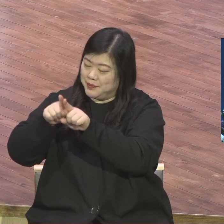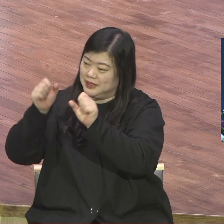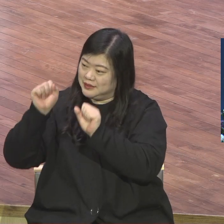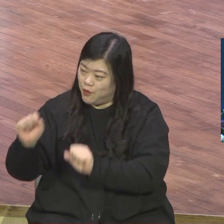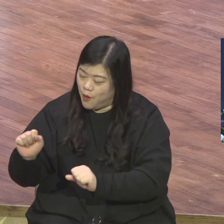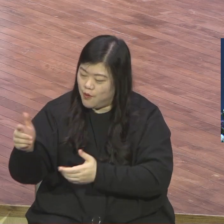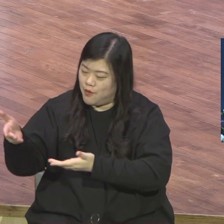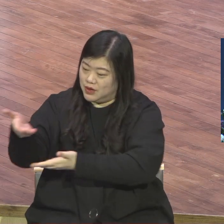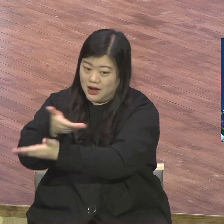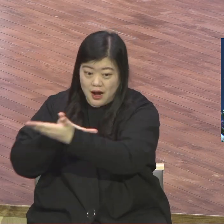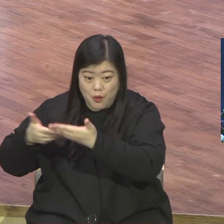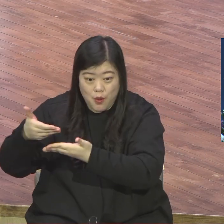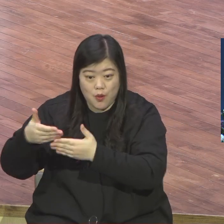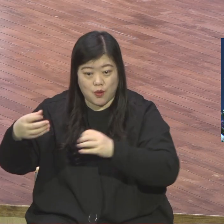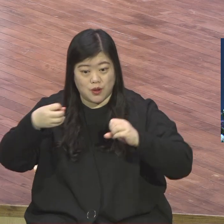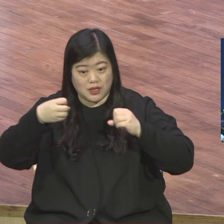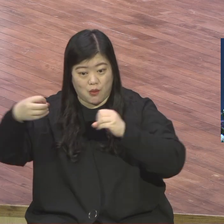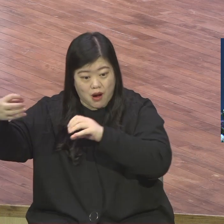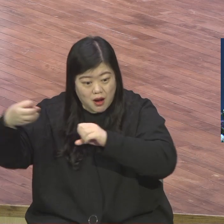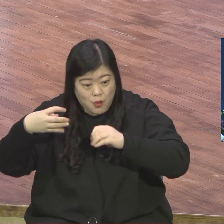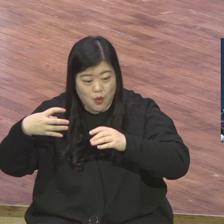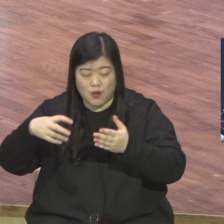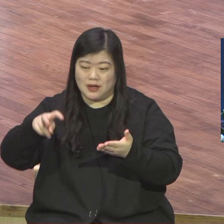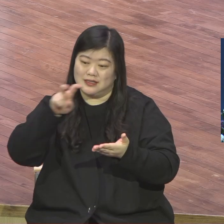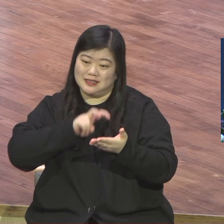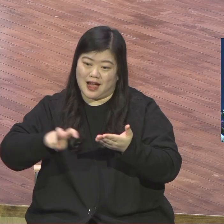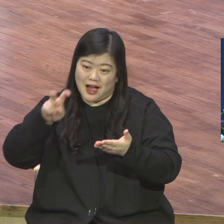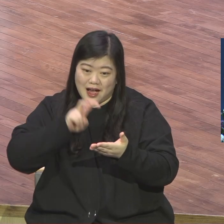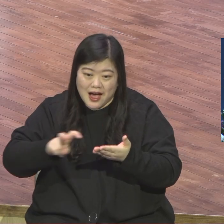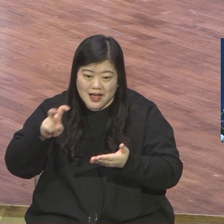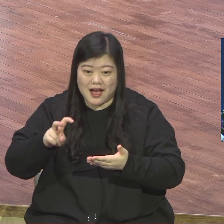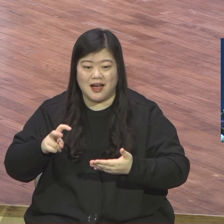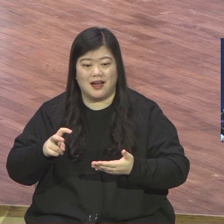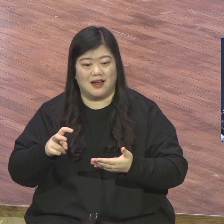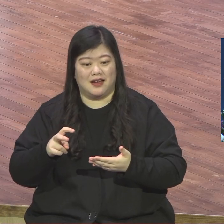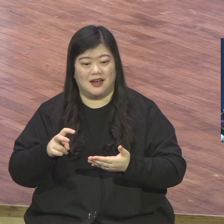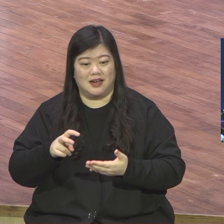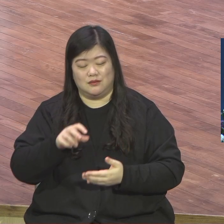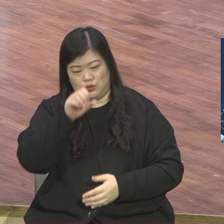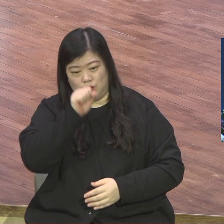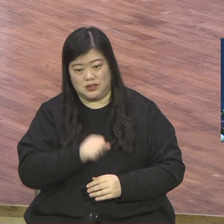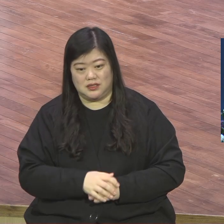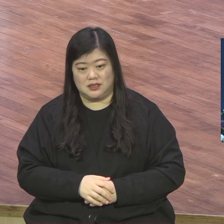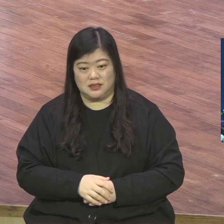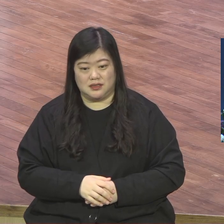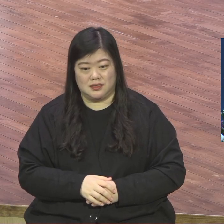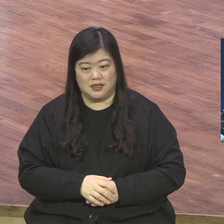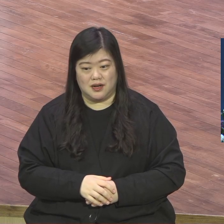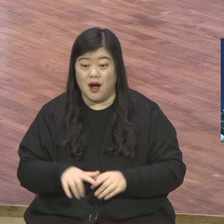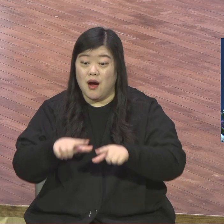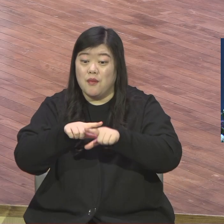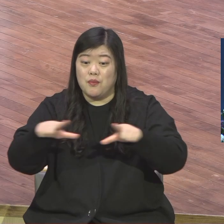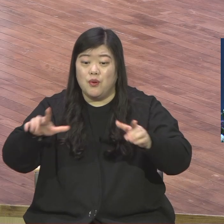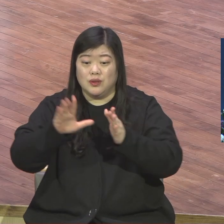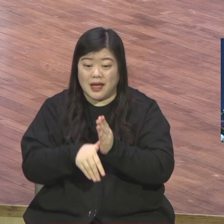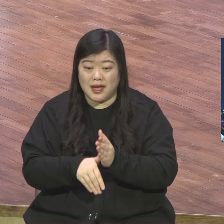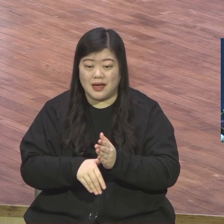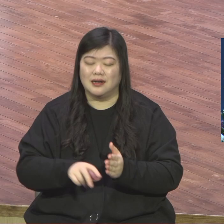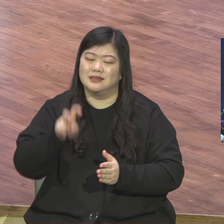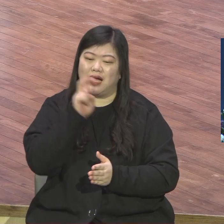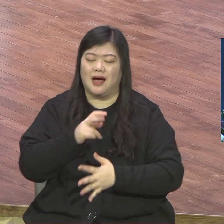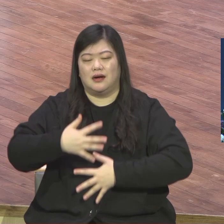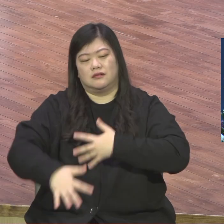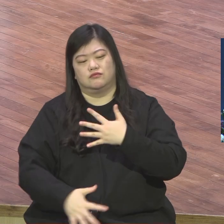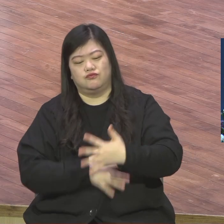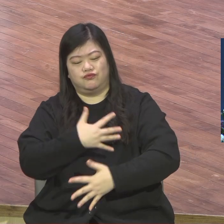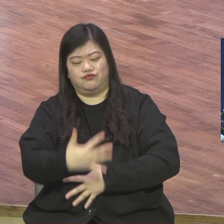하나님과 대화하고 하나님을 찬양하고 그래서 찬양을 평소 때 많이 좋아해야 돼요. 평소 때 찬양을 많이 부르시기 바랍니다.